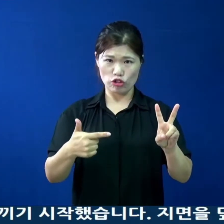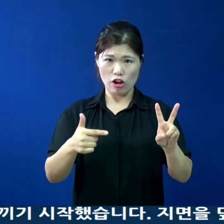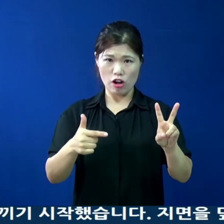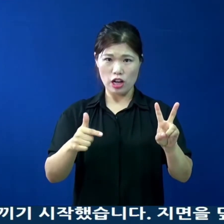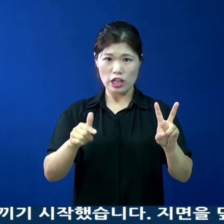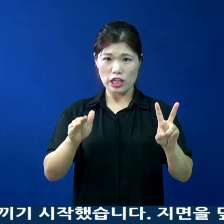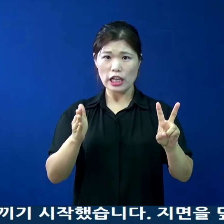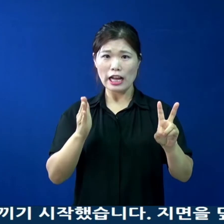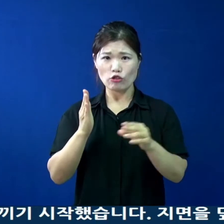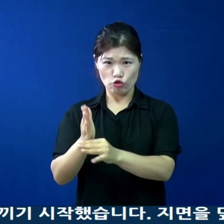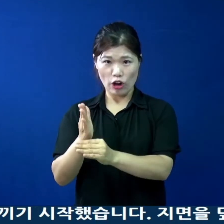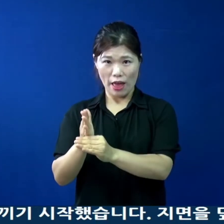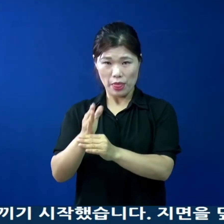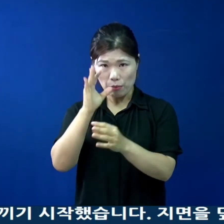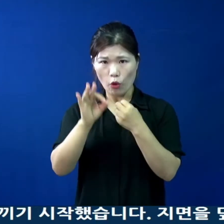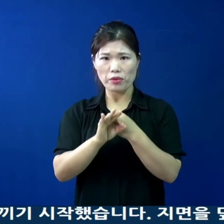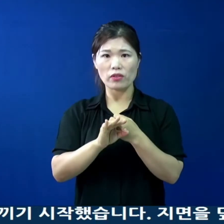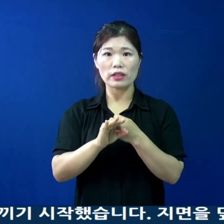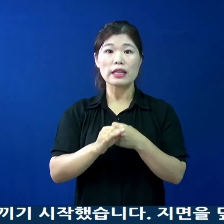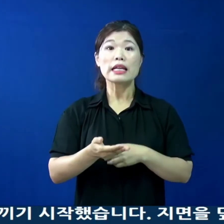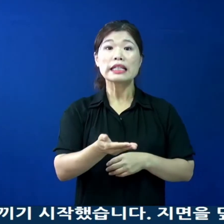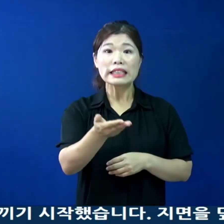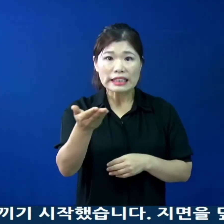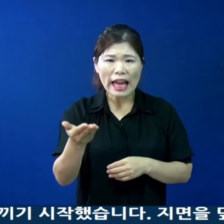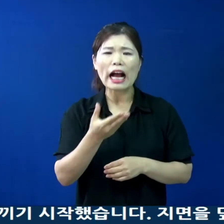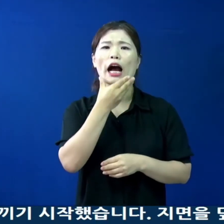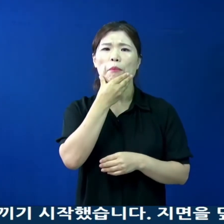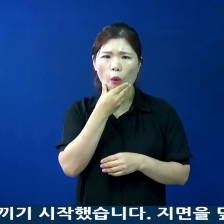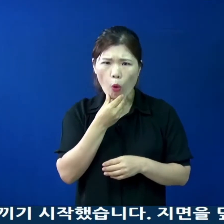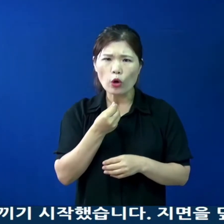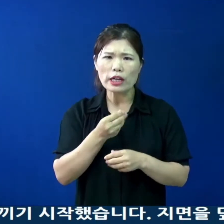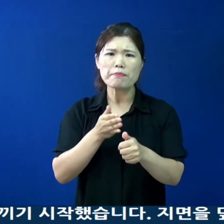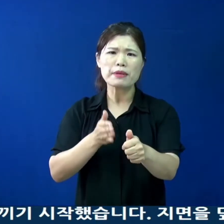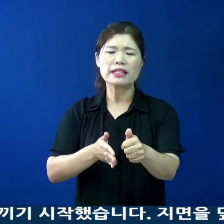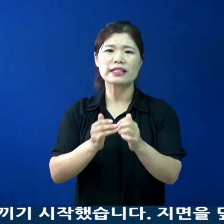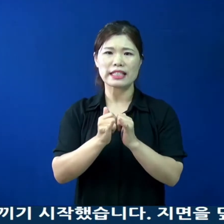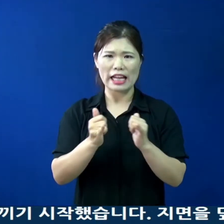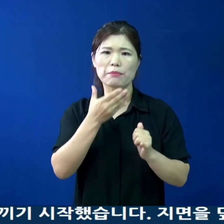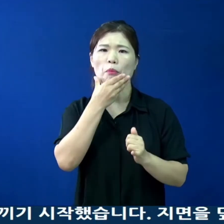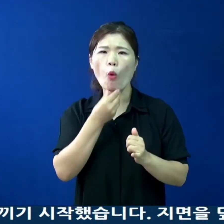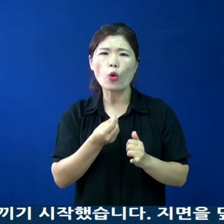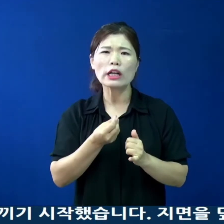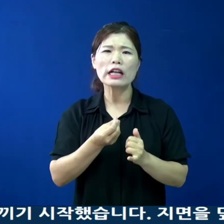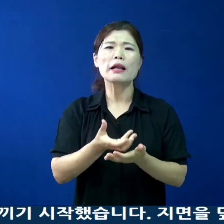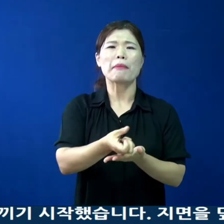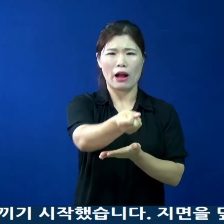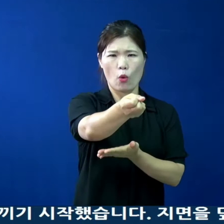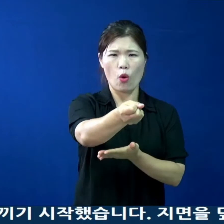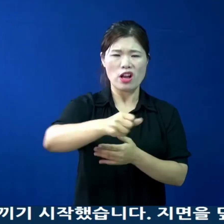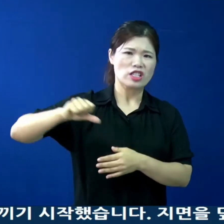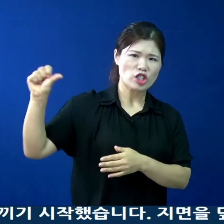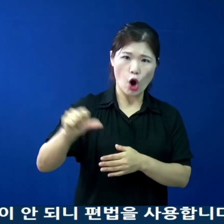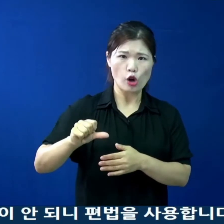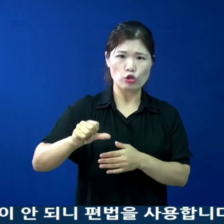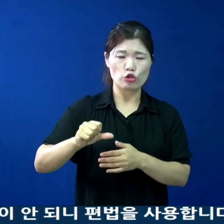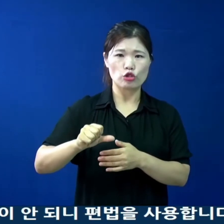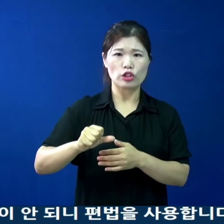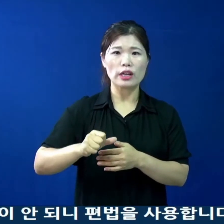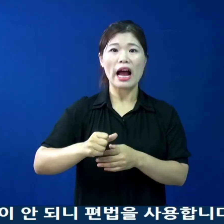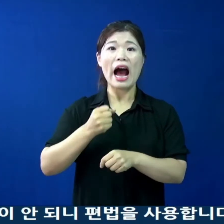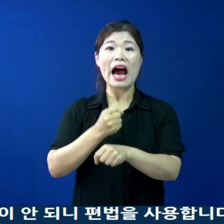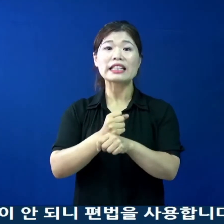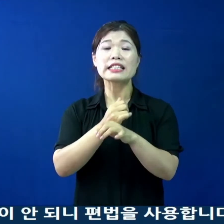보겠습니다. 그대가 복을 비는 자는 복을 받고 저주하는 자는 저주를 받을 줄을